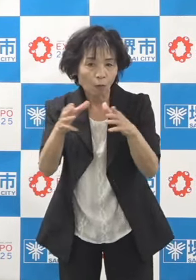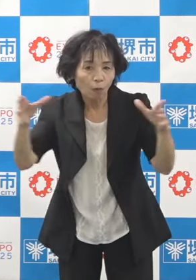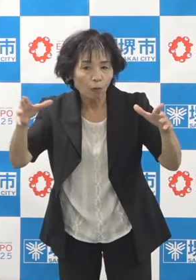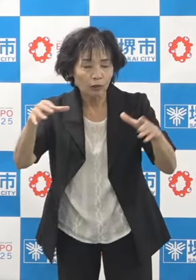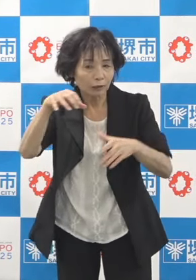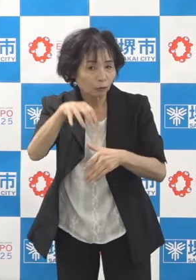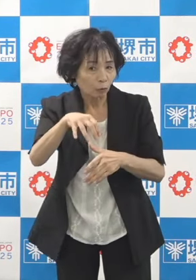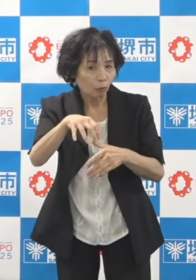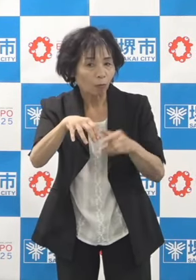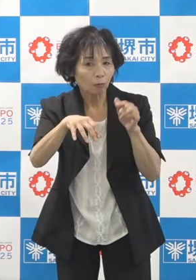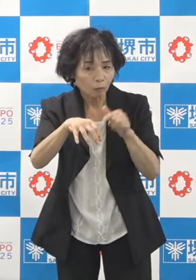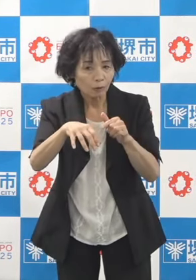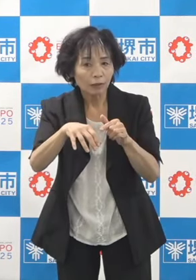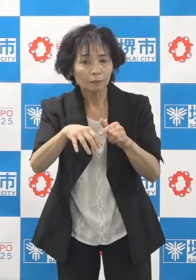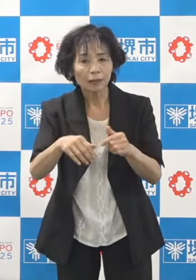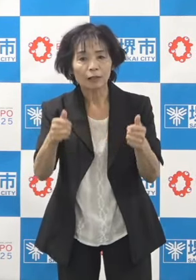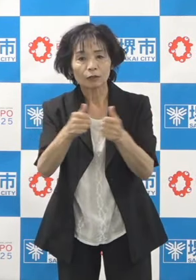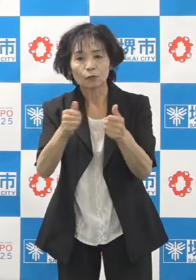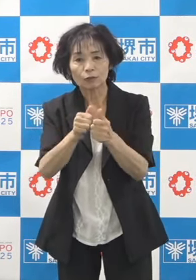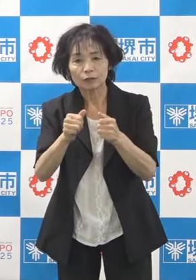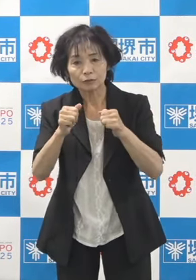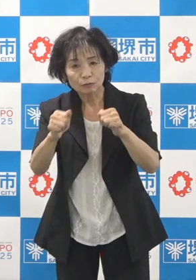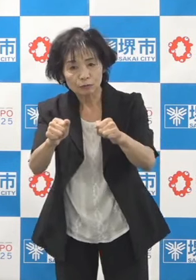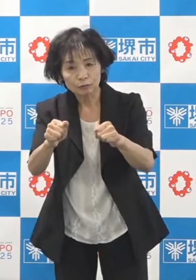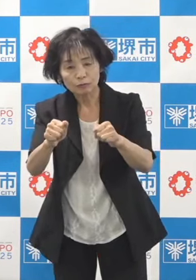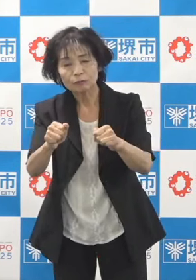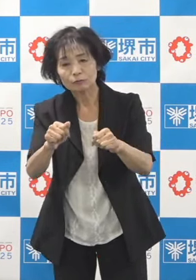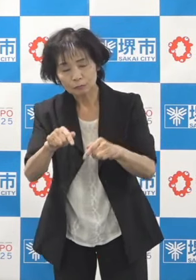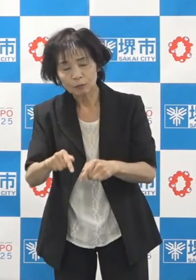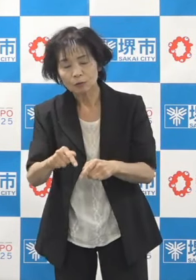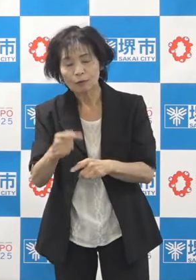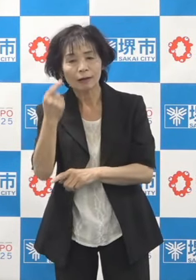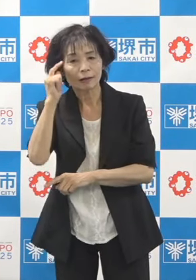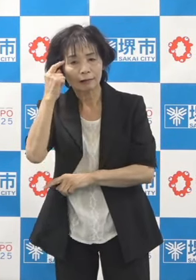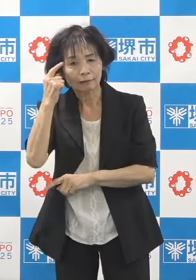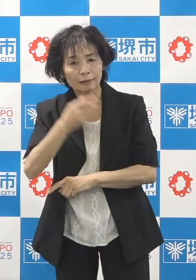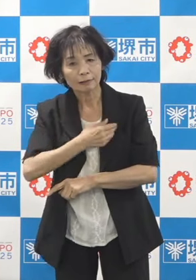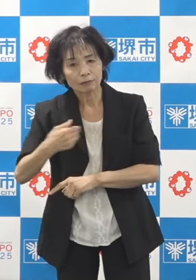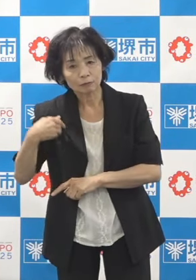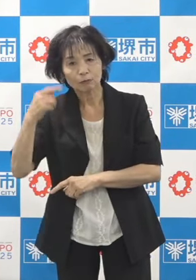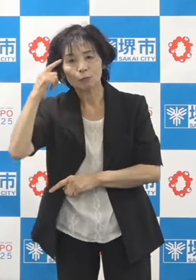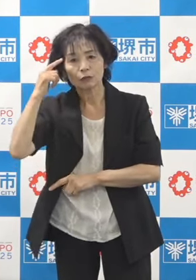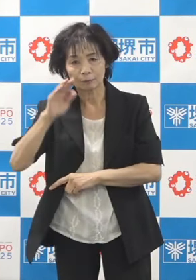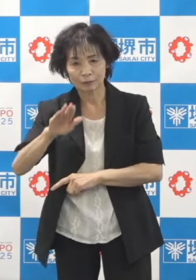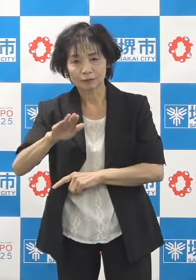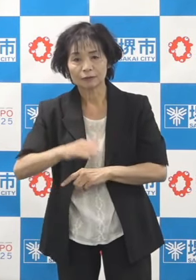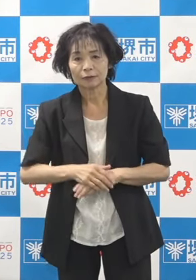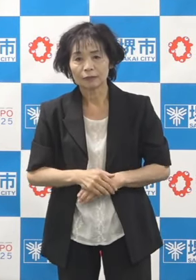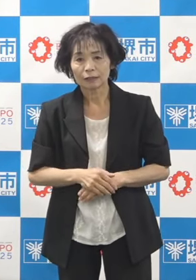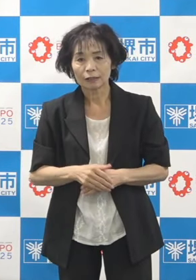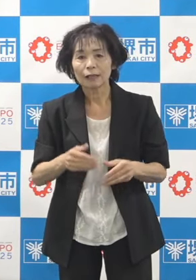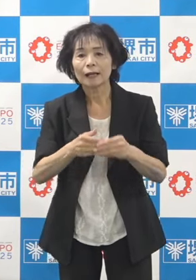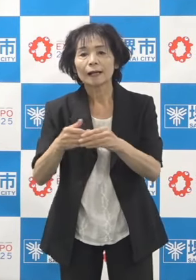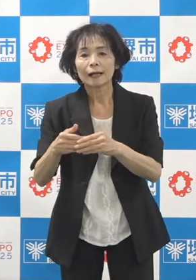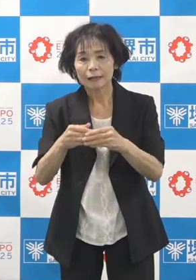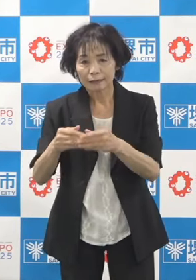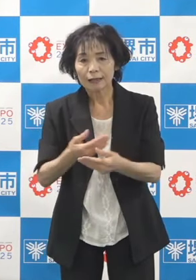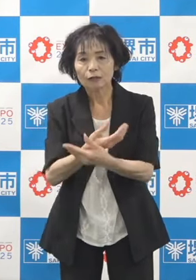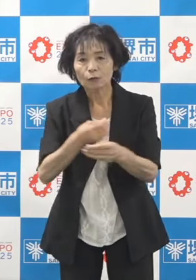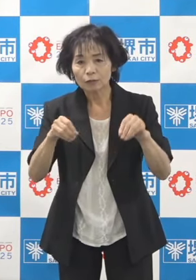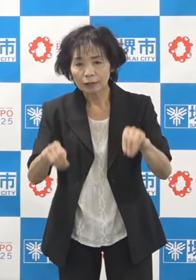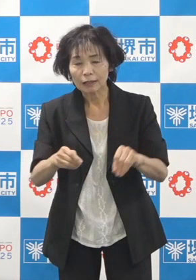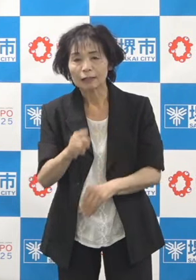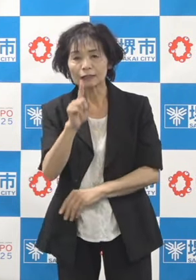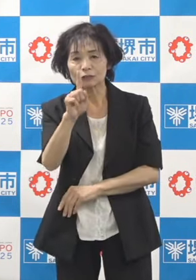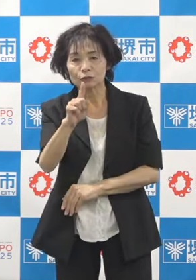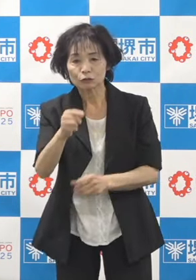ている場所についても協議するということはこの包括連携協定を通して考えられると認識しています。 今回の連携協定が一つ